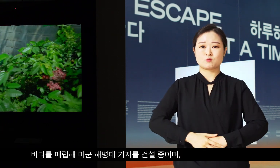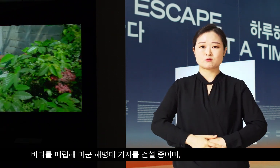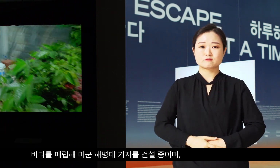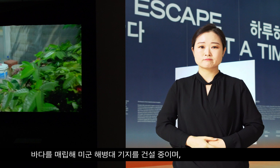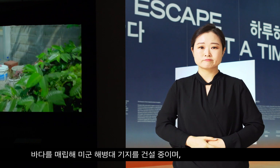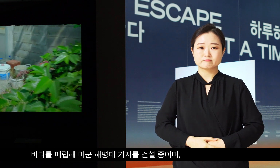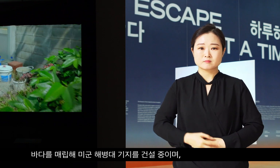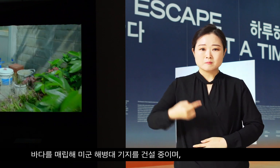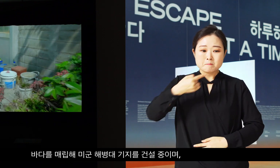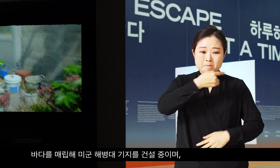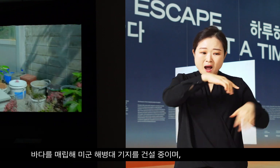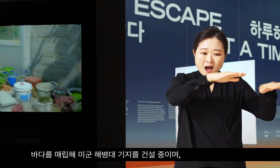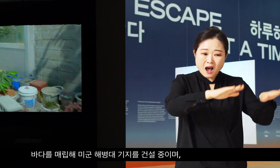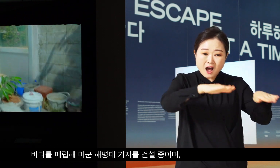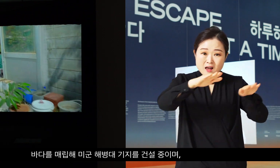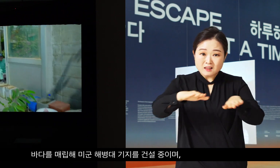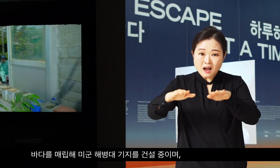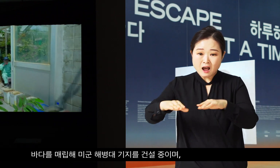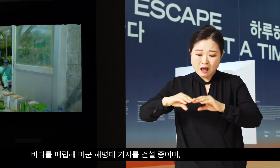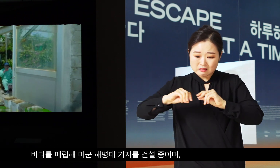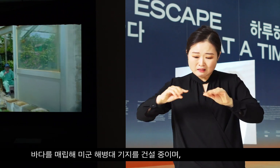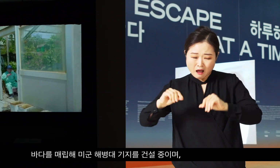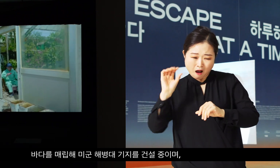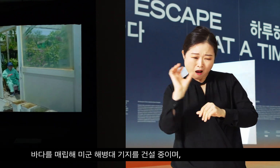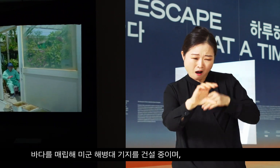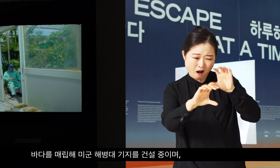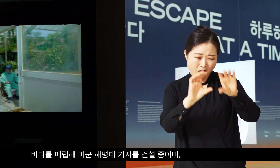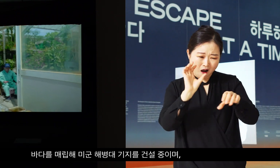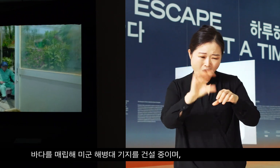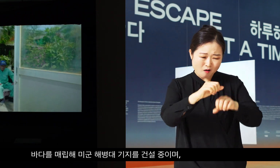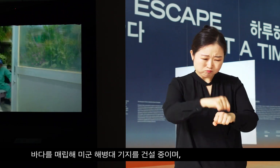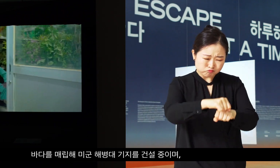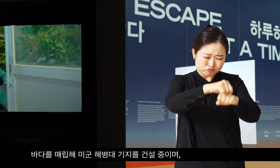바다를 매립해 미군 해병대 기지를 건설 중이며